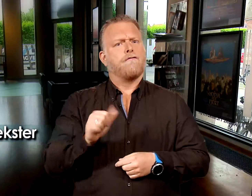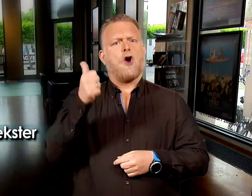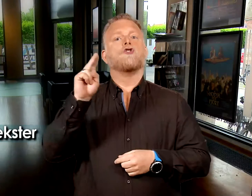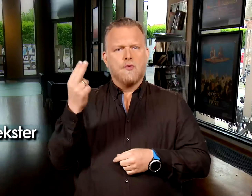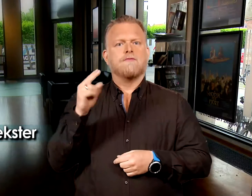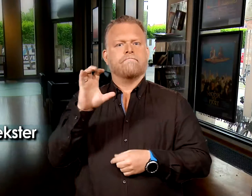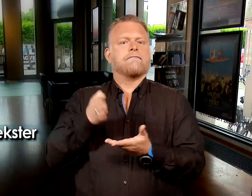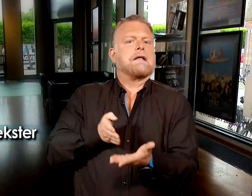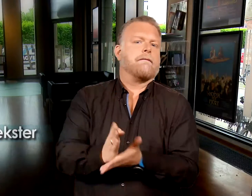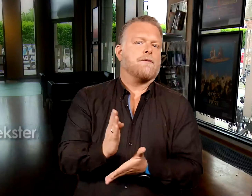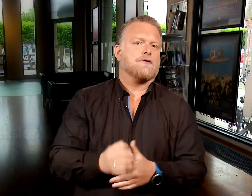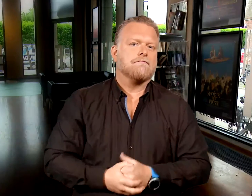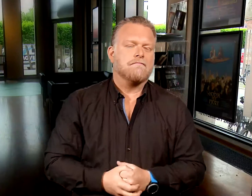sker det først nu?